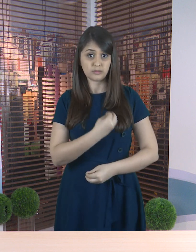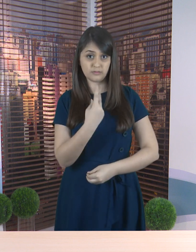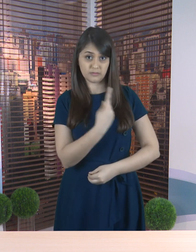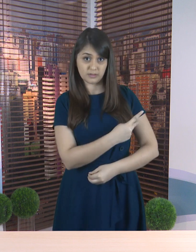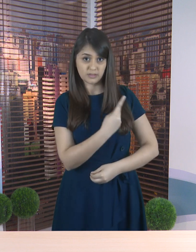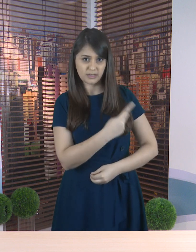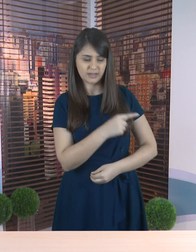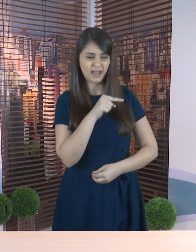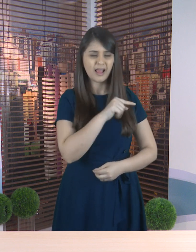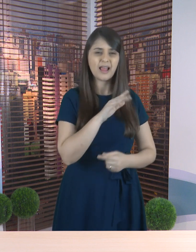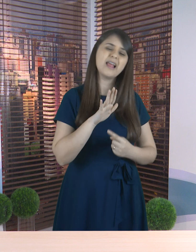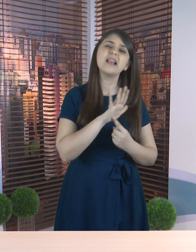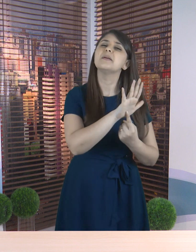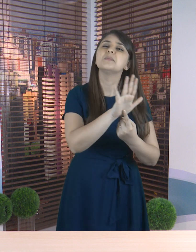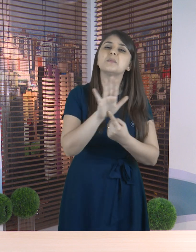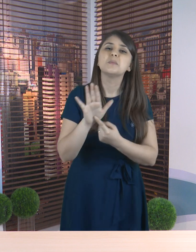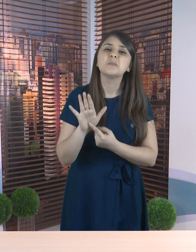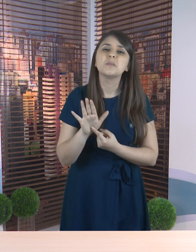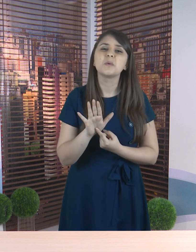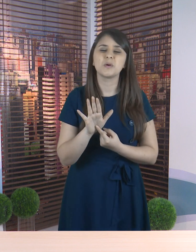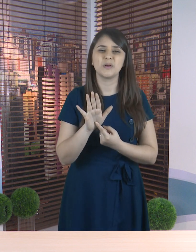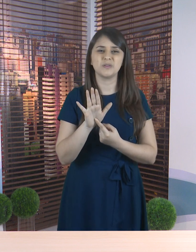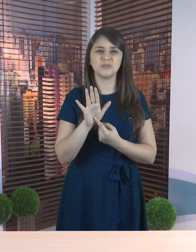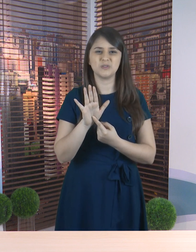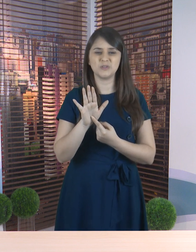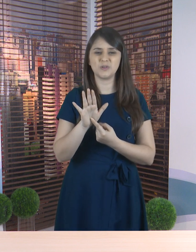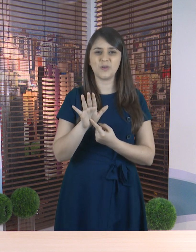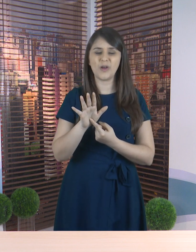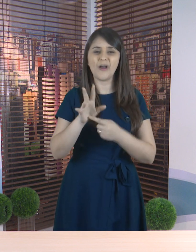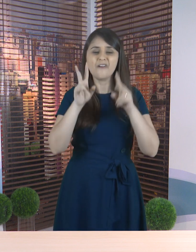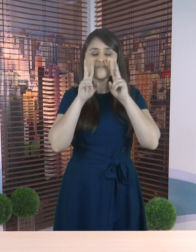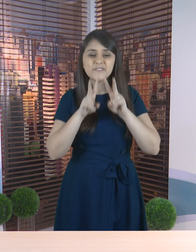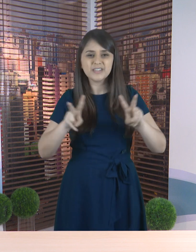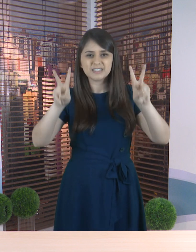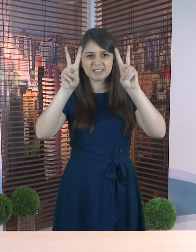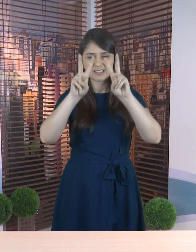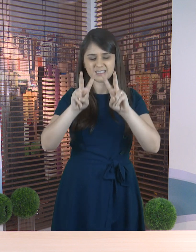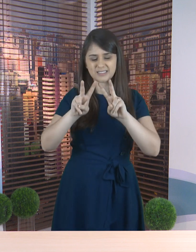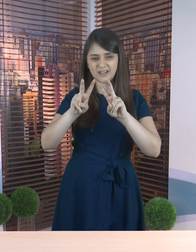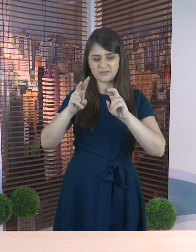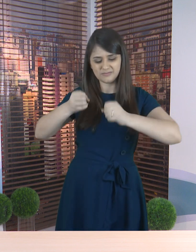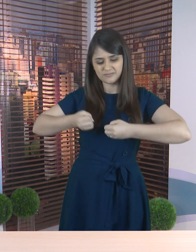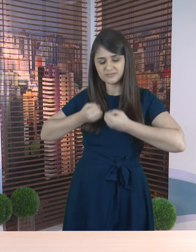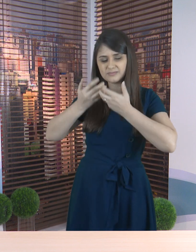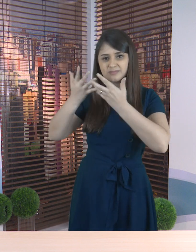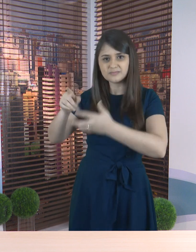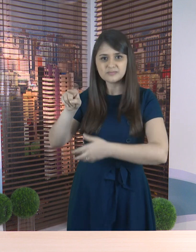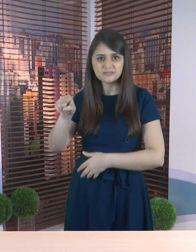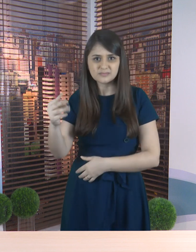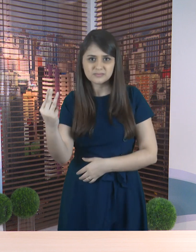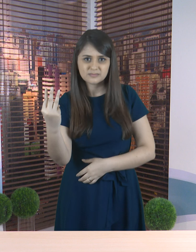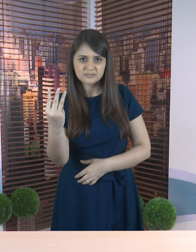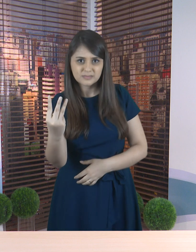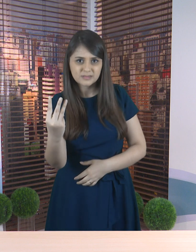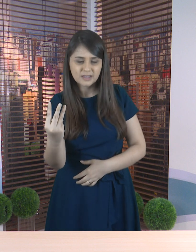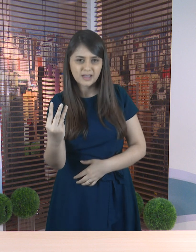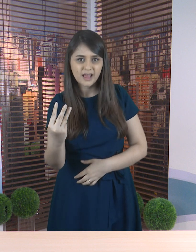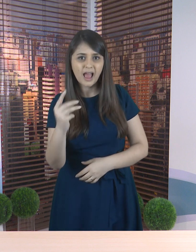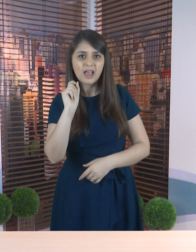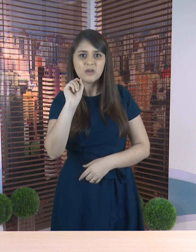expressas por seus 3 amigos. As adversidades que retiraram tudo dele acabaram por forçá-lo a